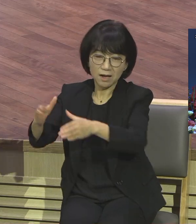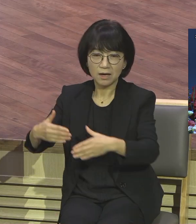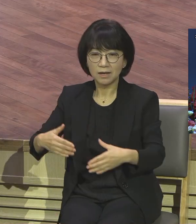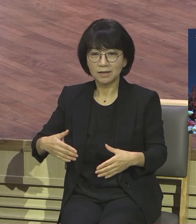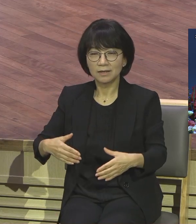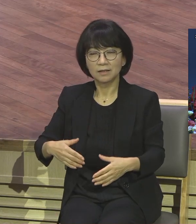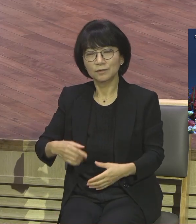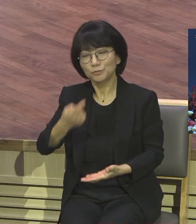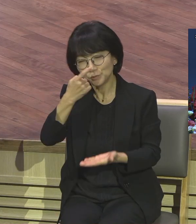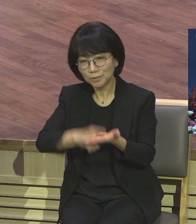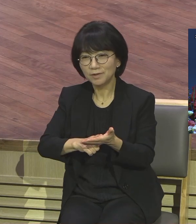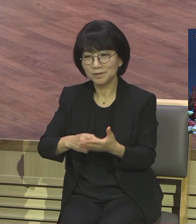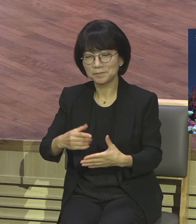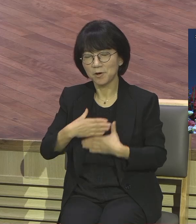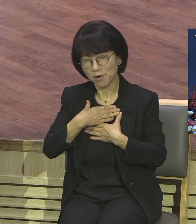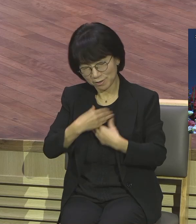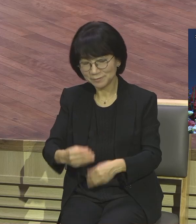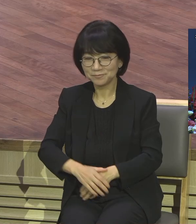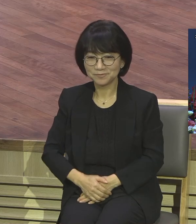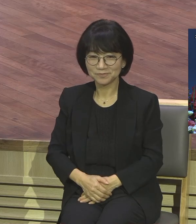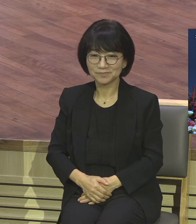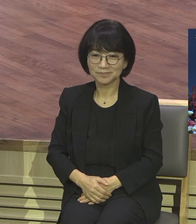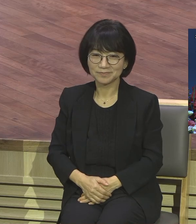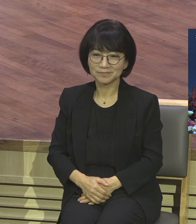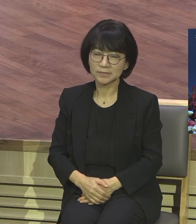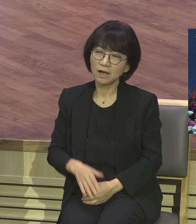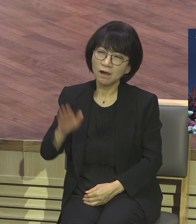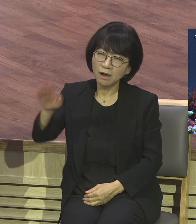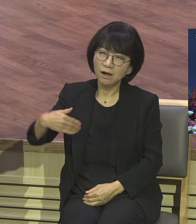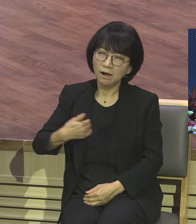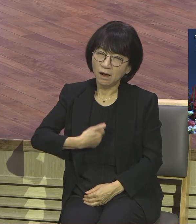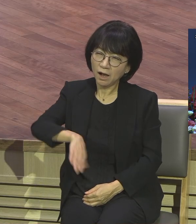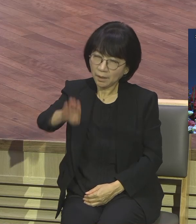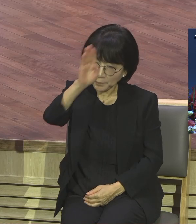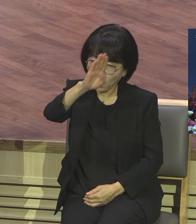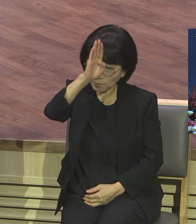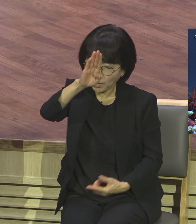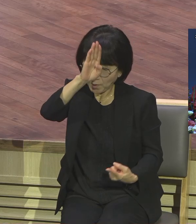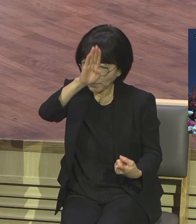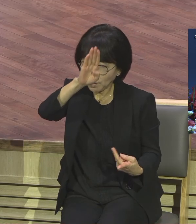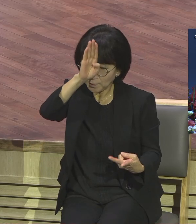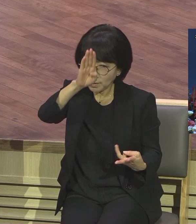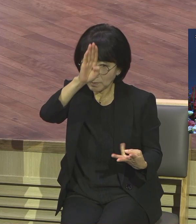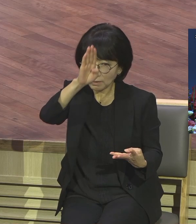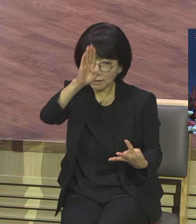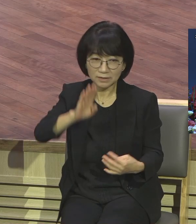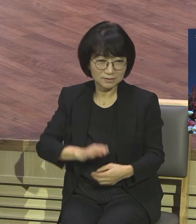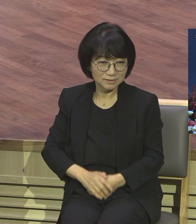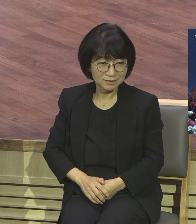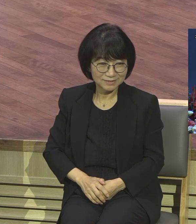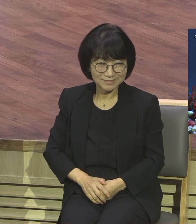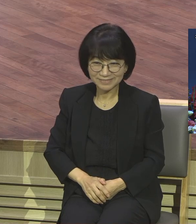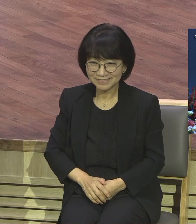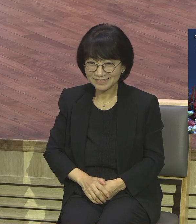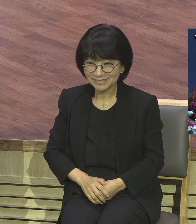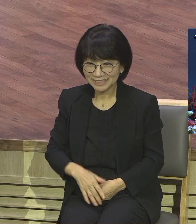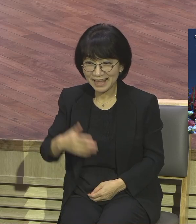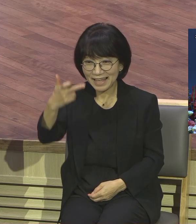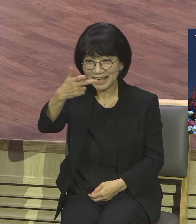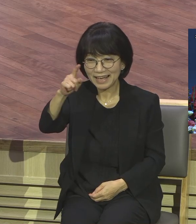몸이 너무 약해서. 나는 몸이 너무 안 좋아서 너무 약해서. 칼빈이 그랬습니다. 그럼 글이나